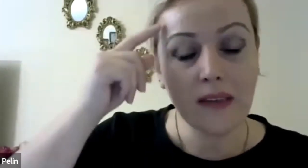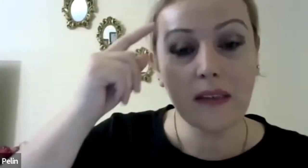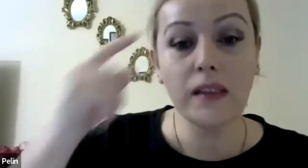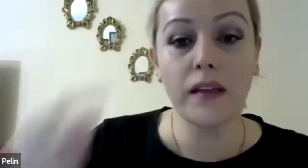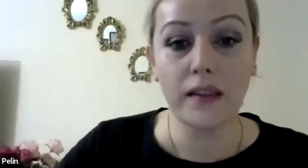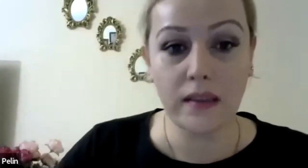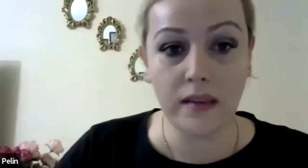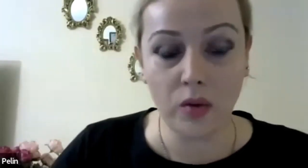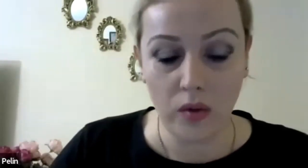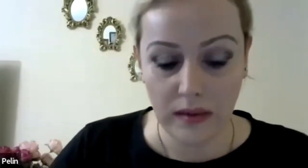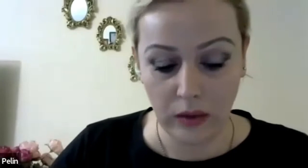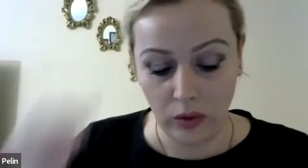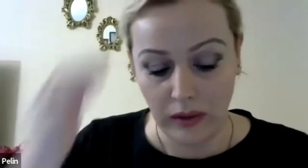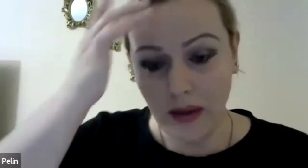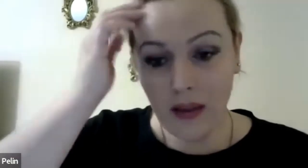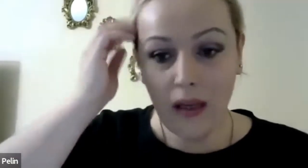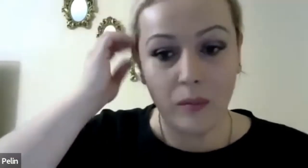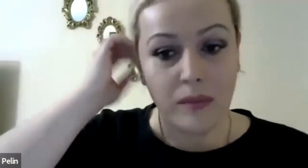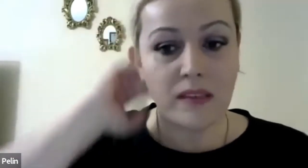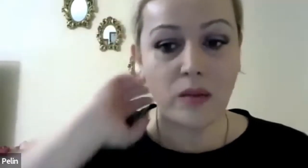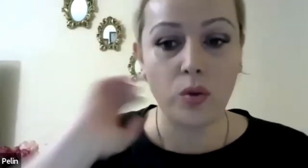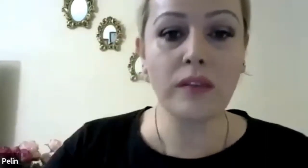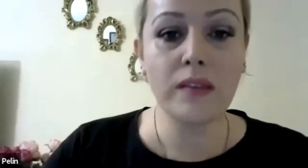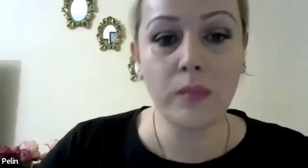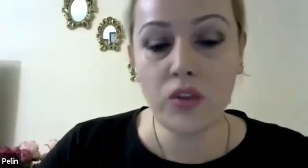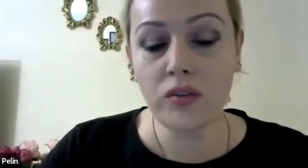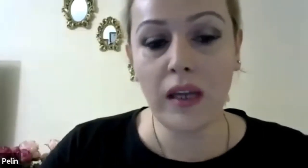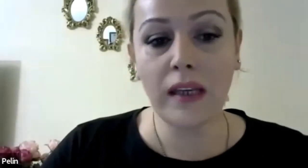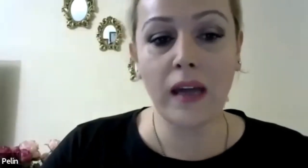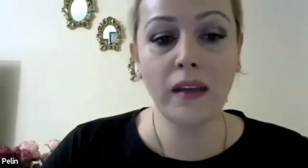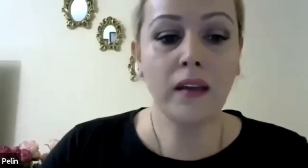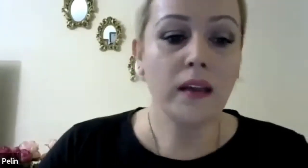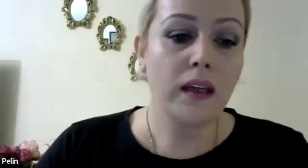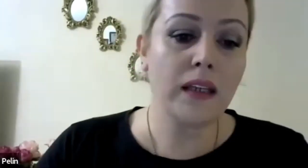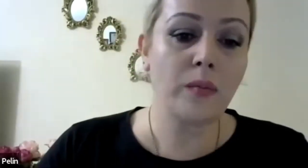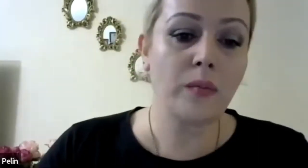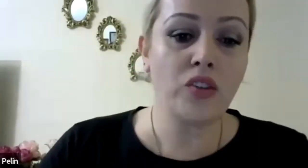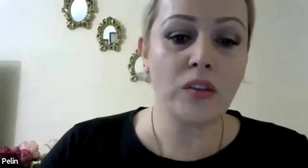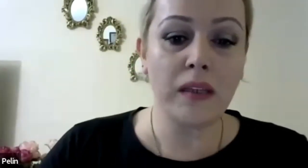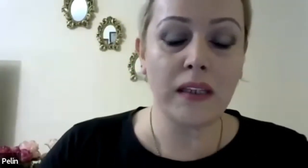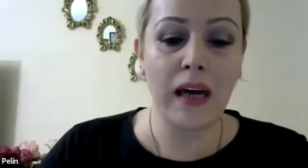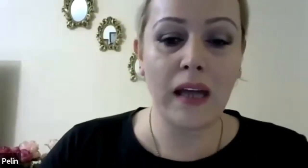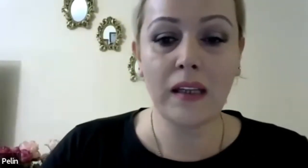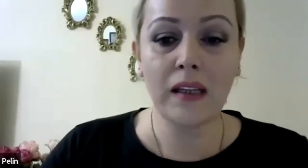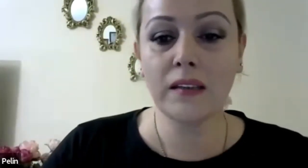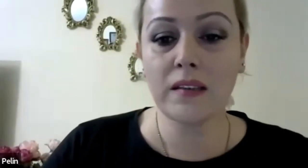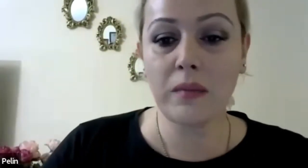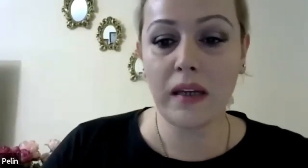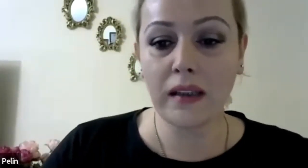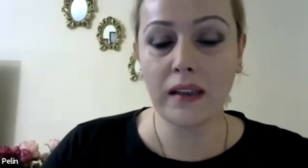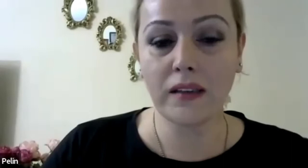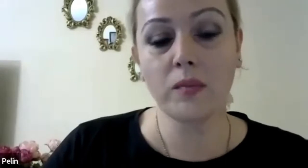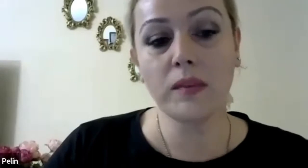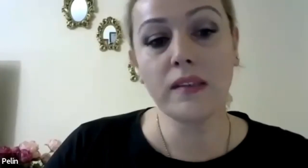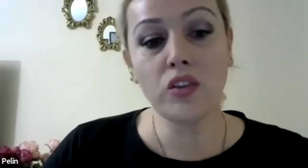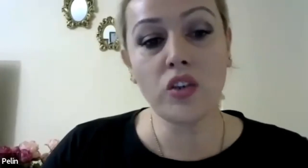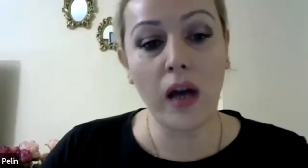sizin yara izinizi gösteriyorlar. Ama siz görevinizin başındayken diyelim ki işitme engelli adınızı merak etti. Şimdi siz işaret